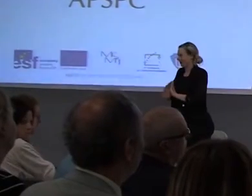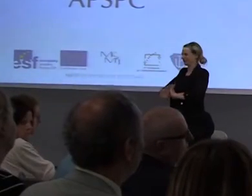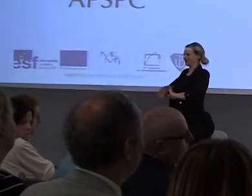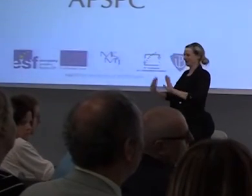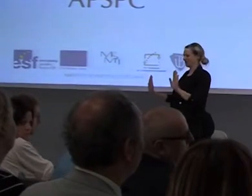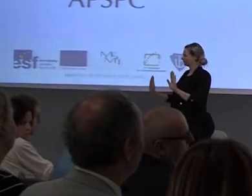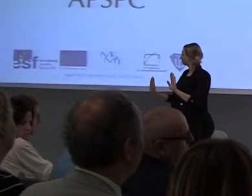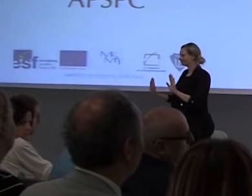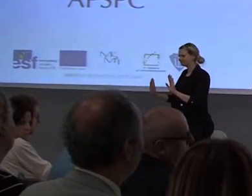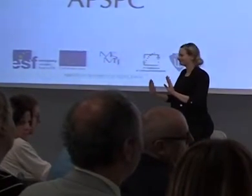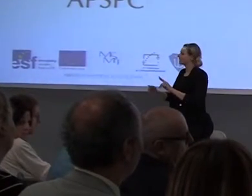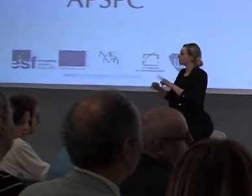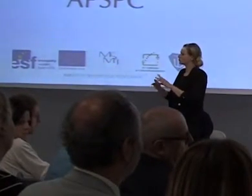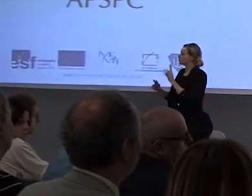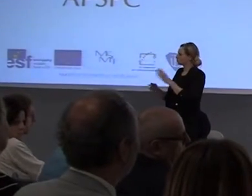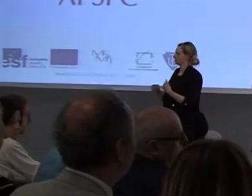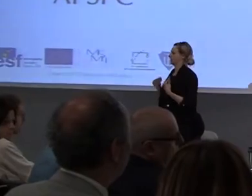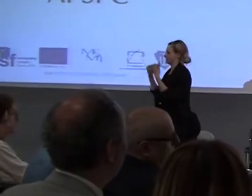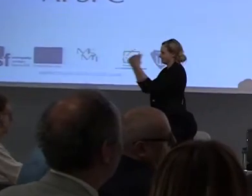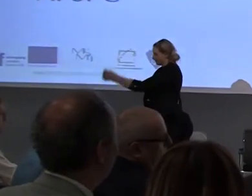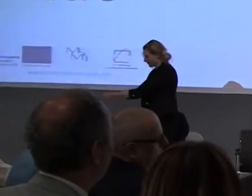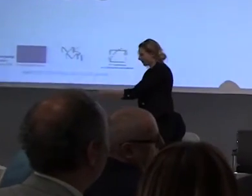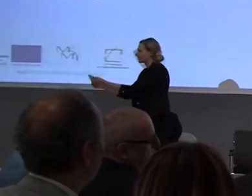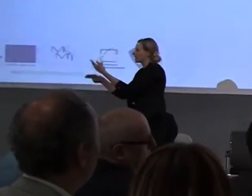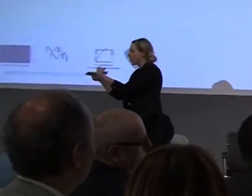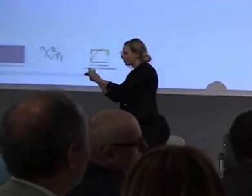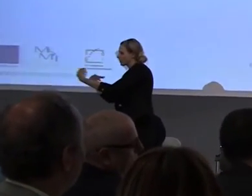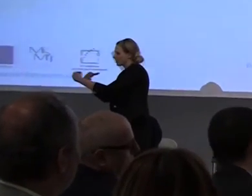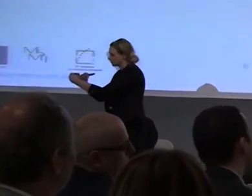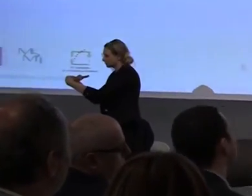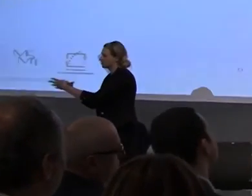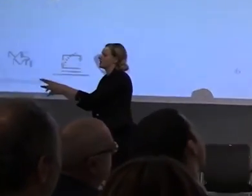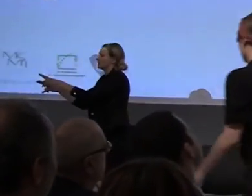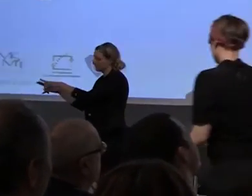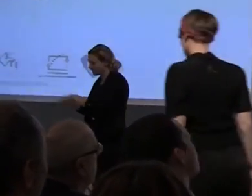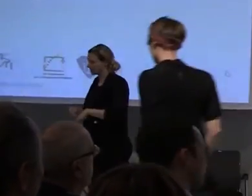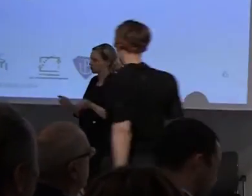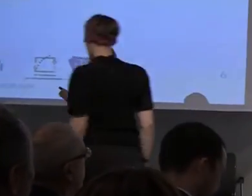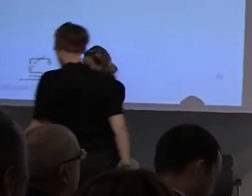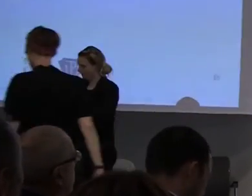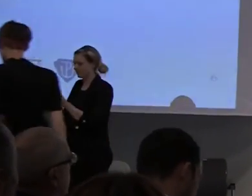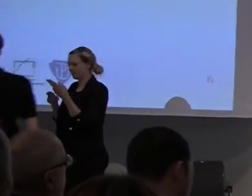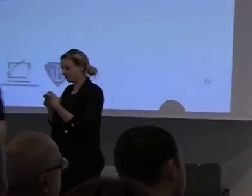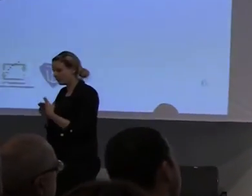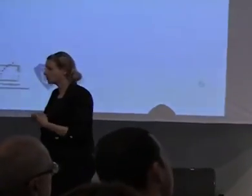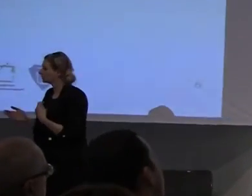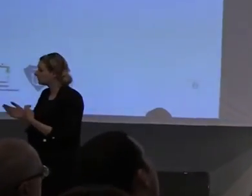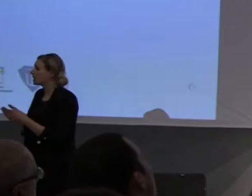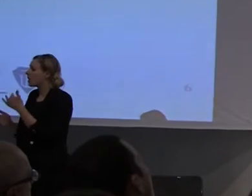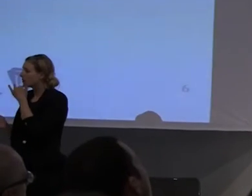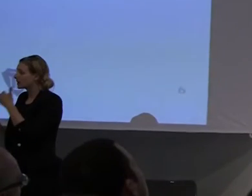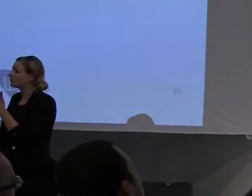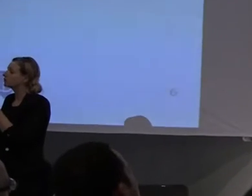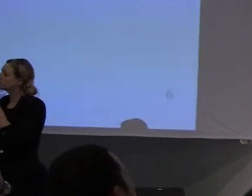A věřte, a určitě autoři, kteří tady sedí mezi náma, vědí, o čem mluvím. Co ale ta práce